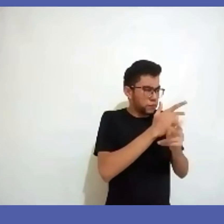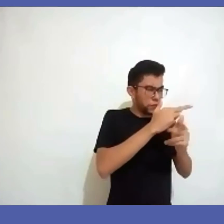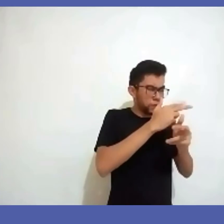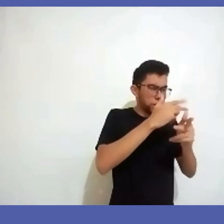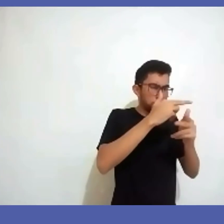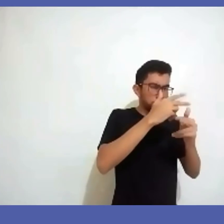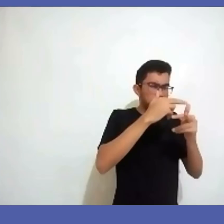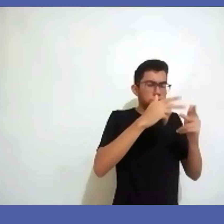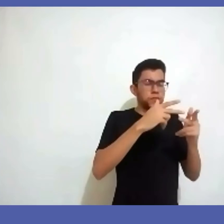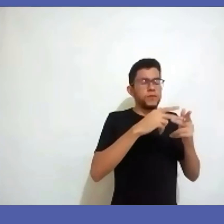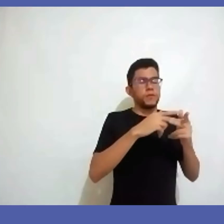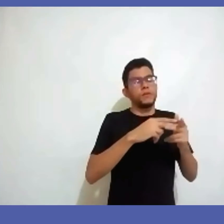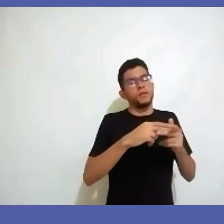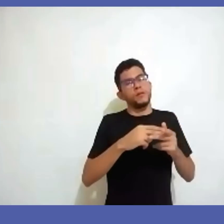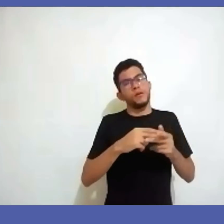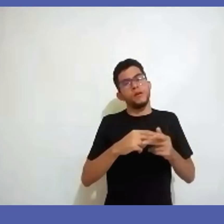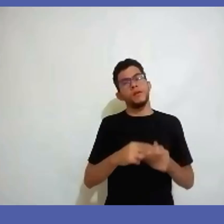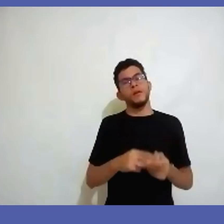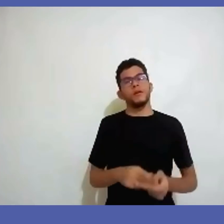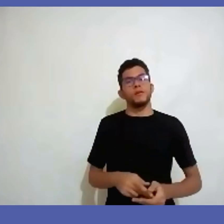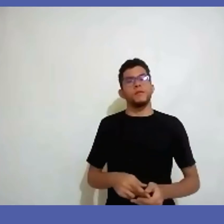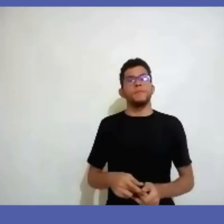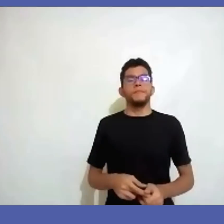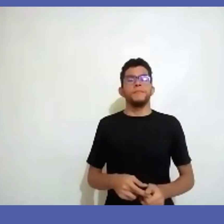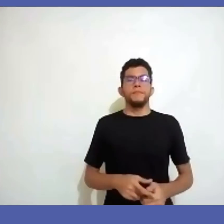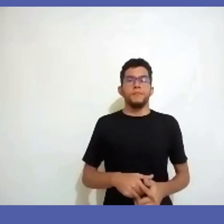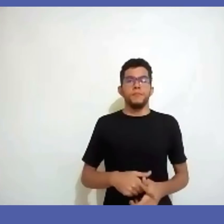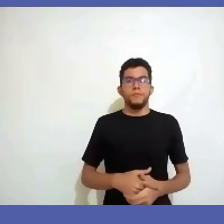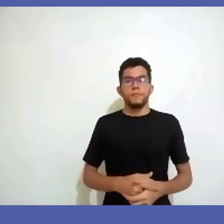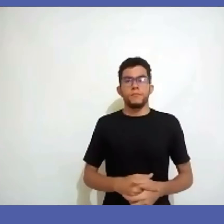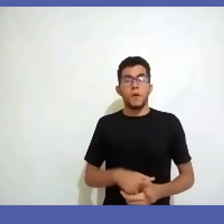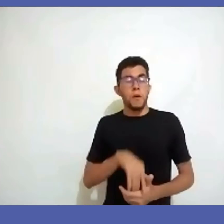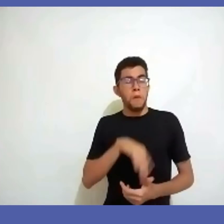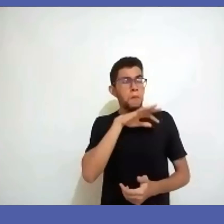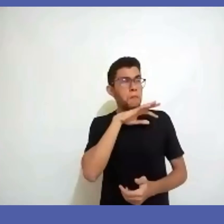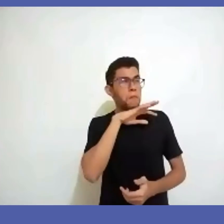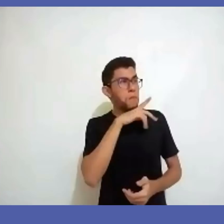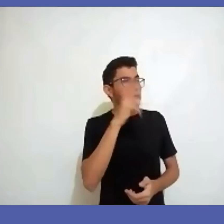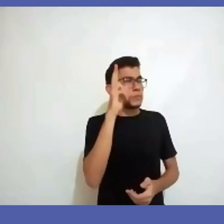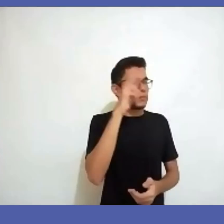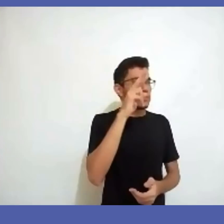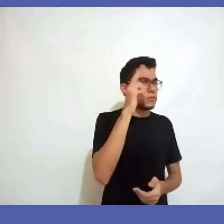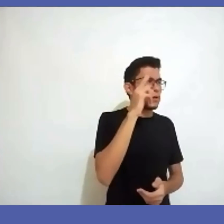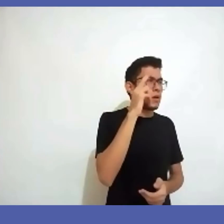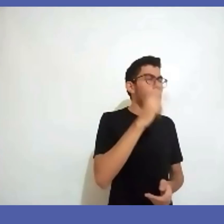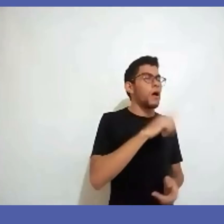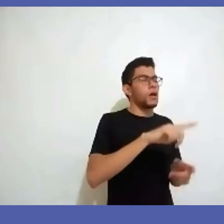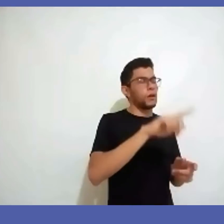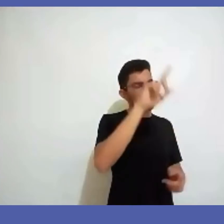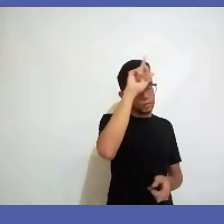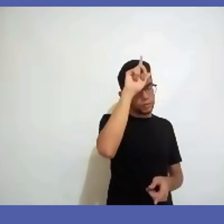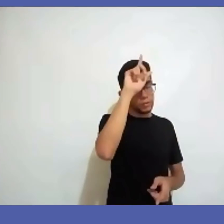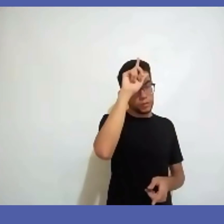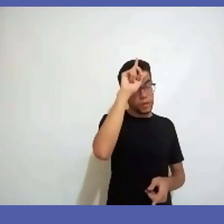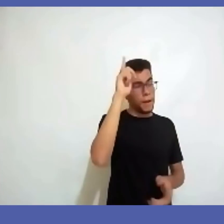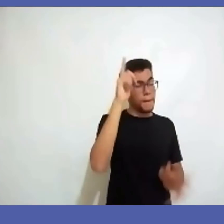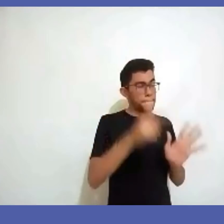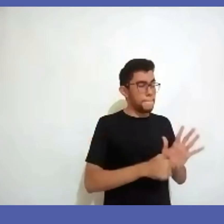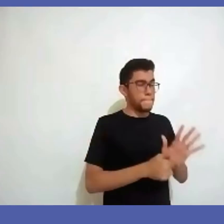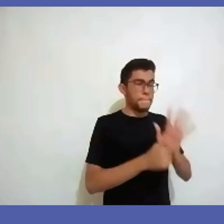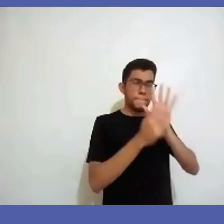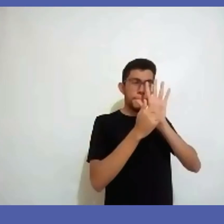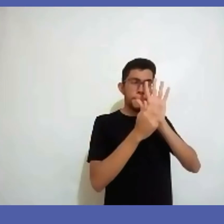Jerusalém, até mesmo dentro do templo. A liderança do povo de Israel, eles estavam liderando em